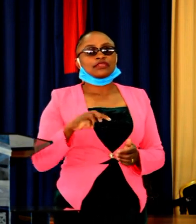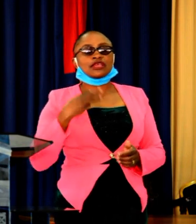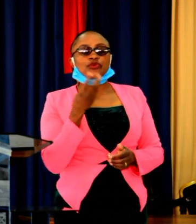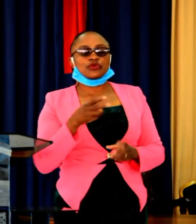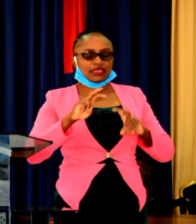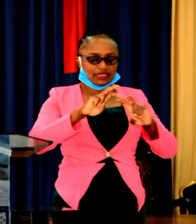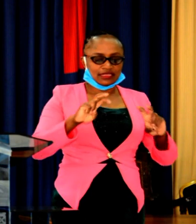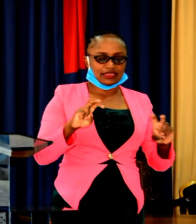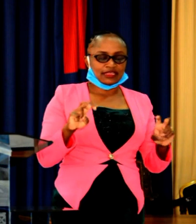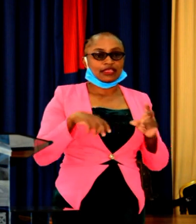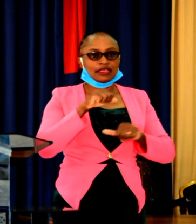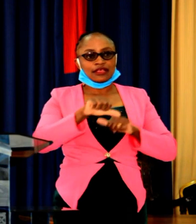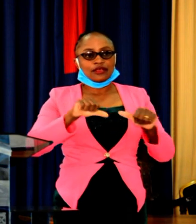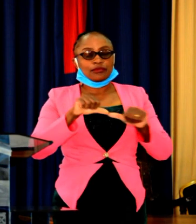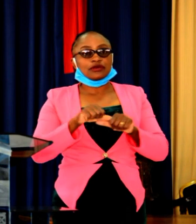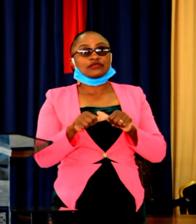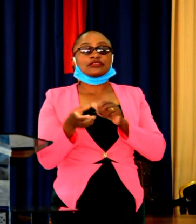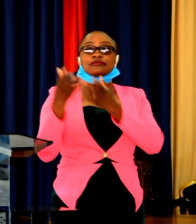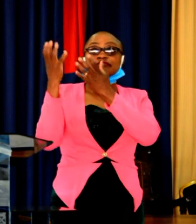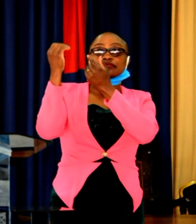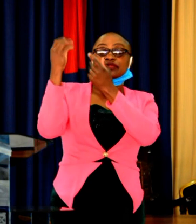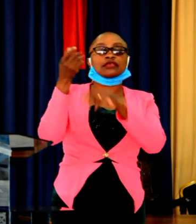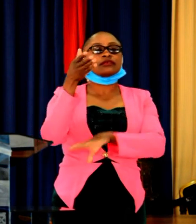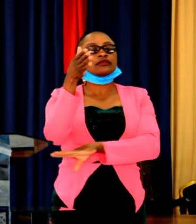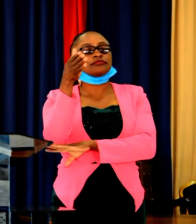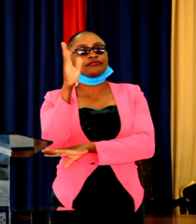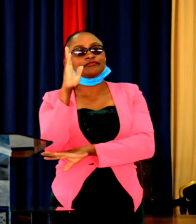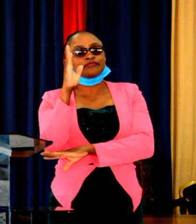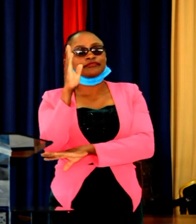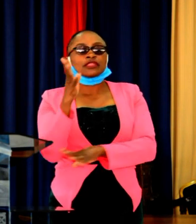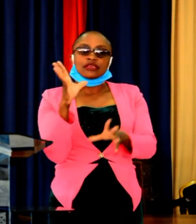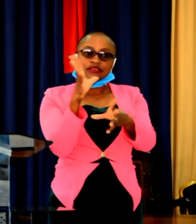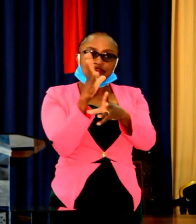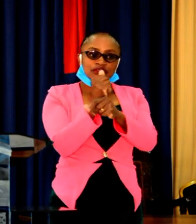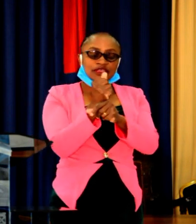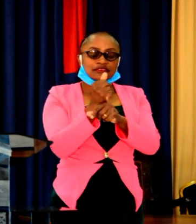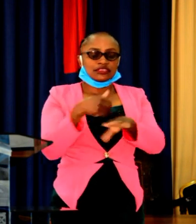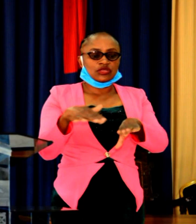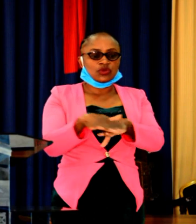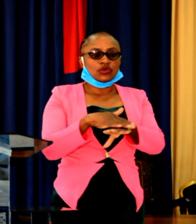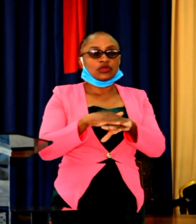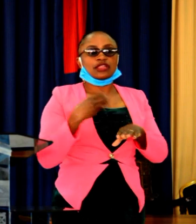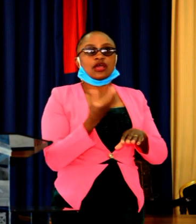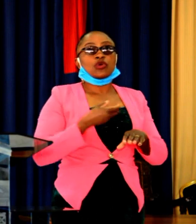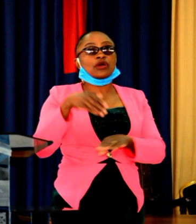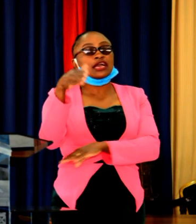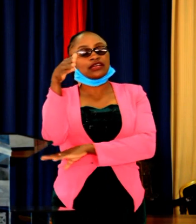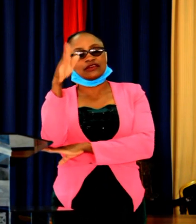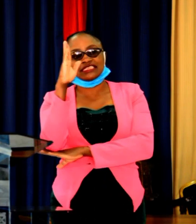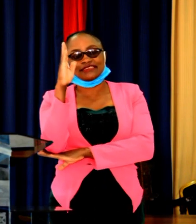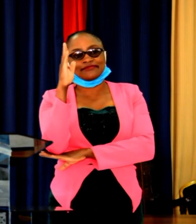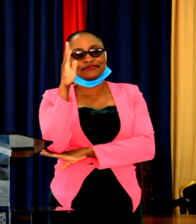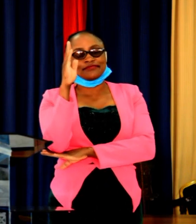tunaangalia kumtazama Mungu na kumtumainia. Trusting upon our God.